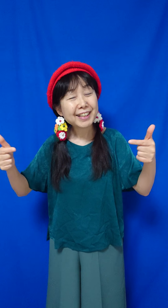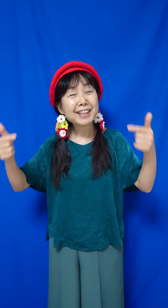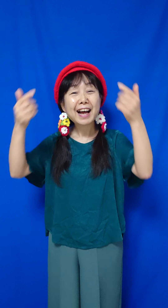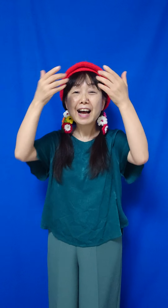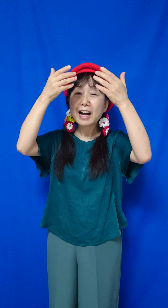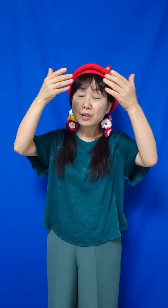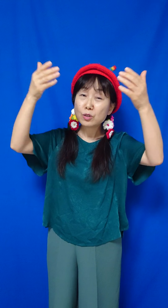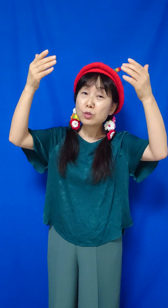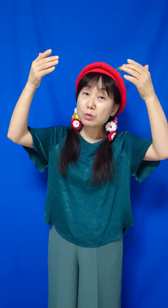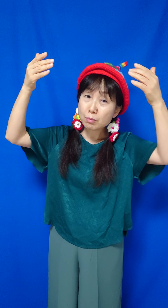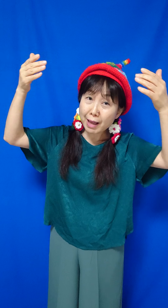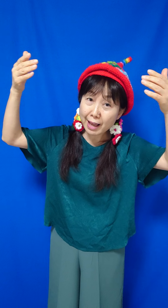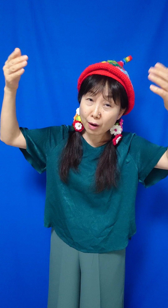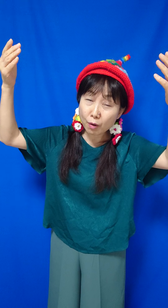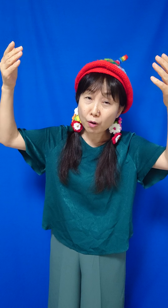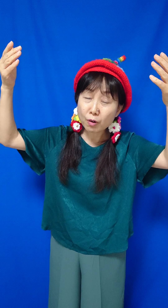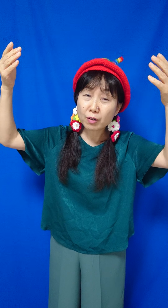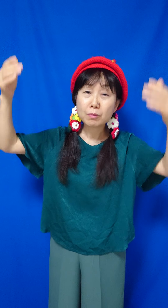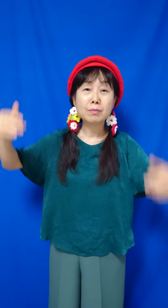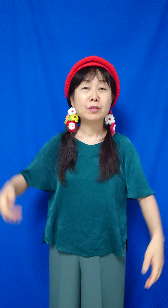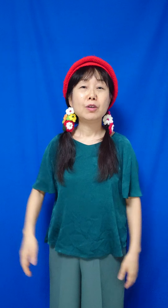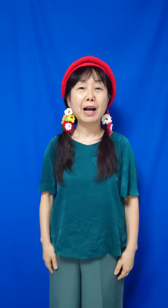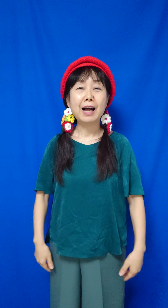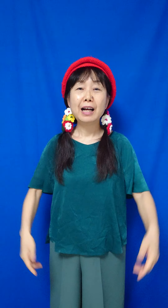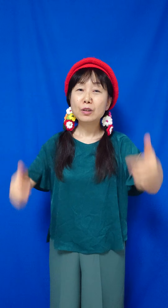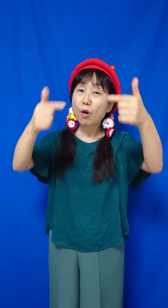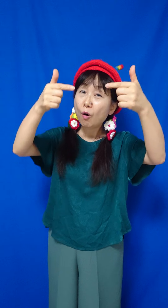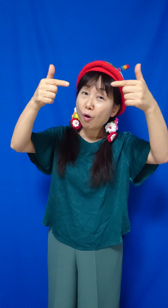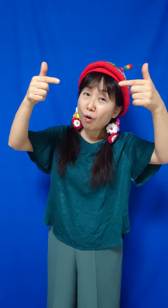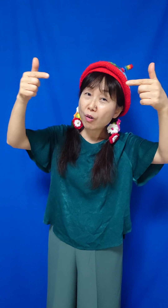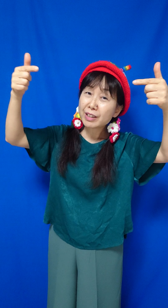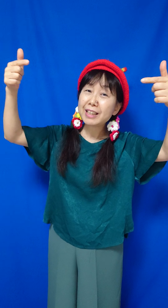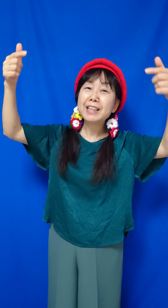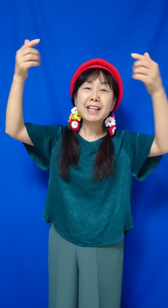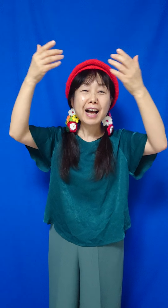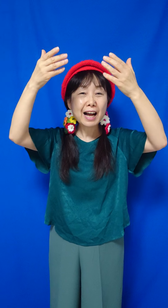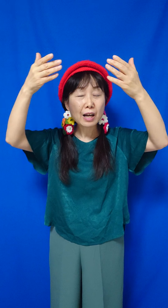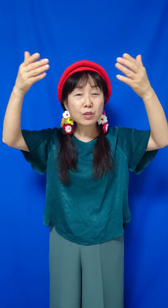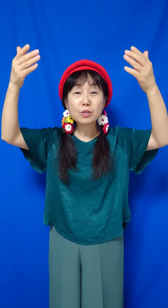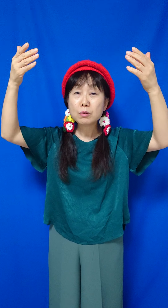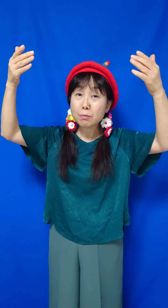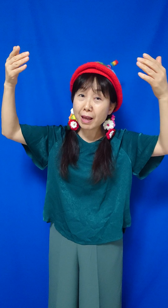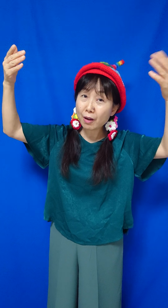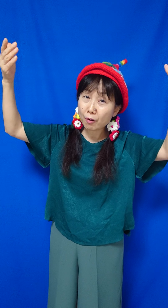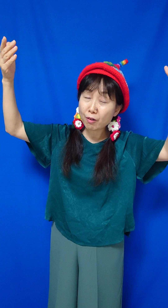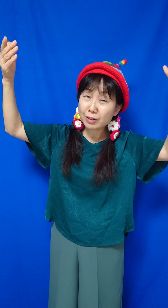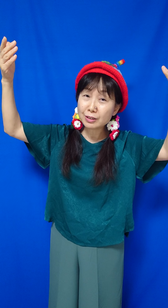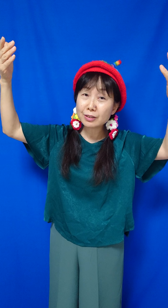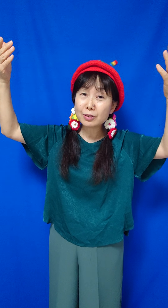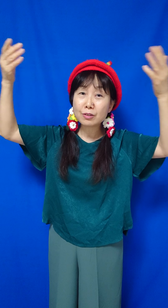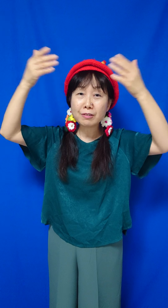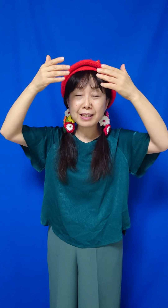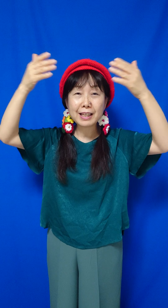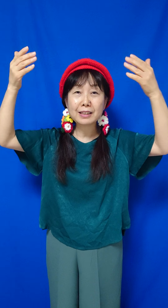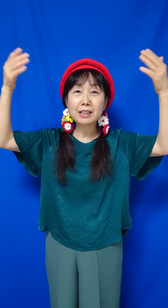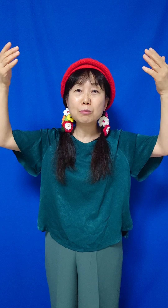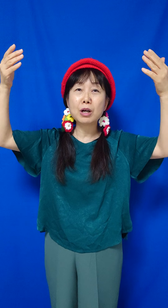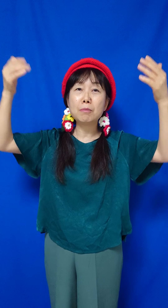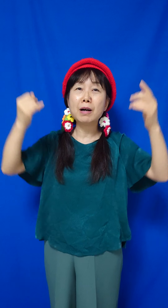大きな夢をとか、あと大きな夢をずっと上でやってても構わ